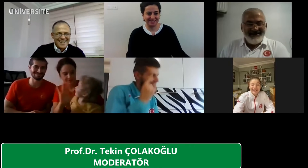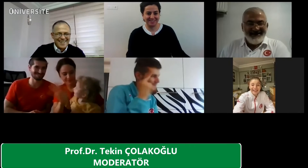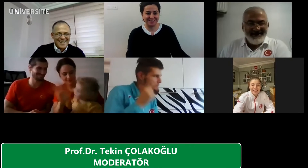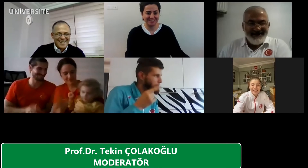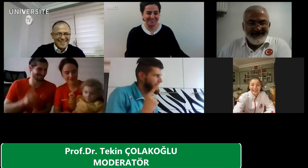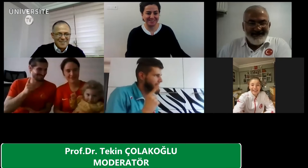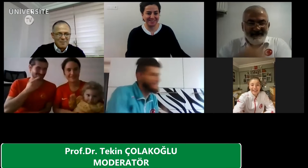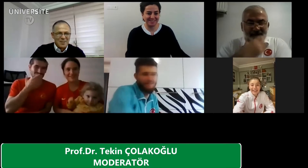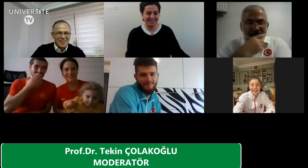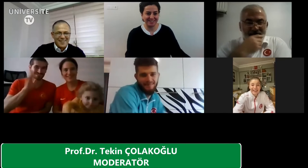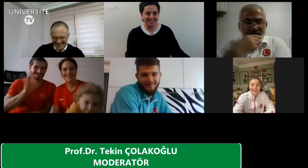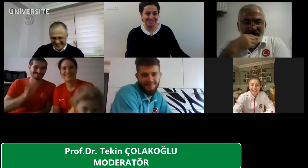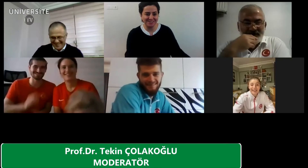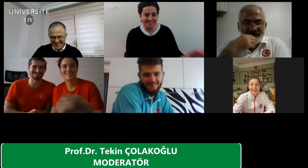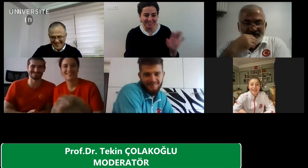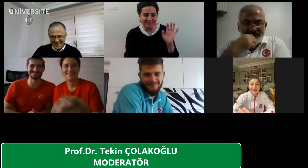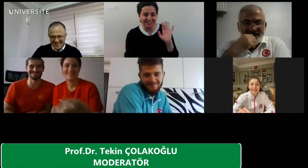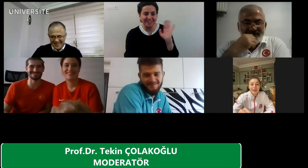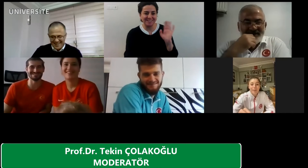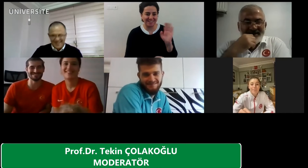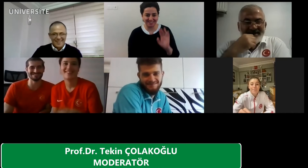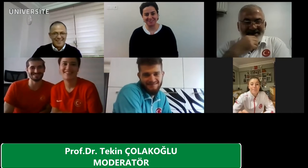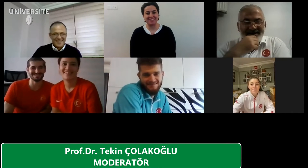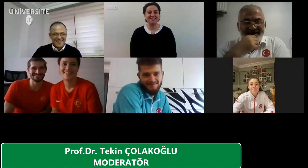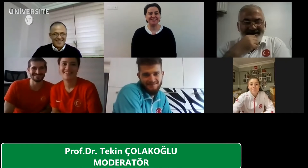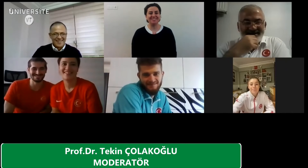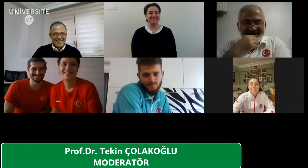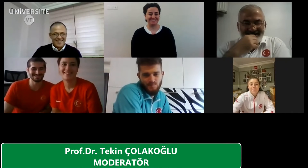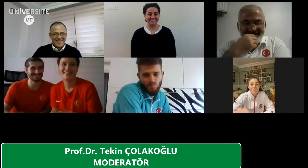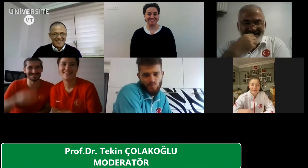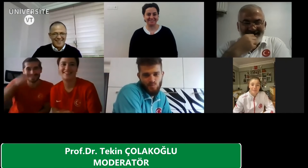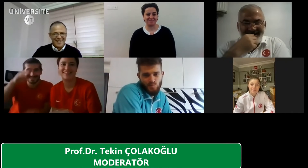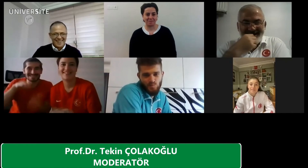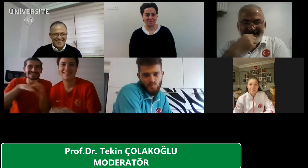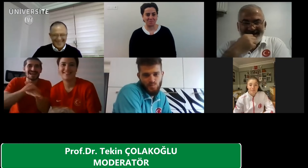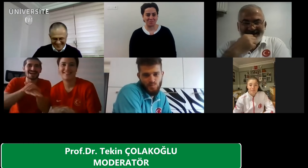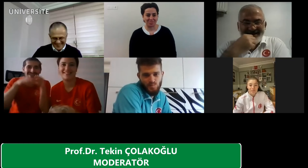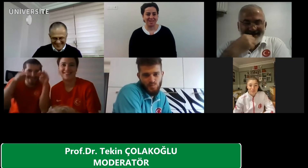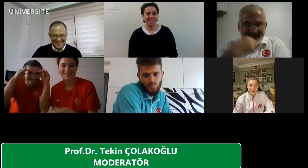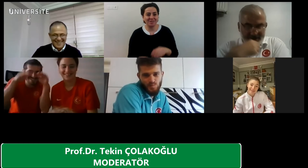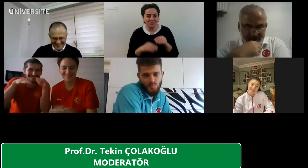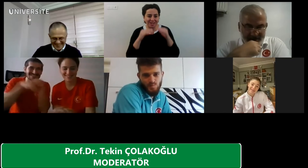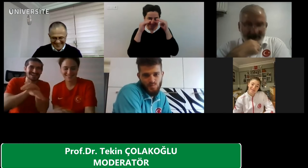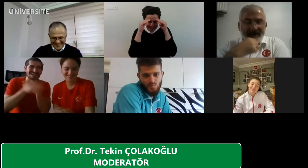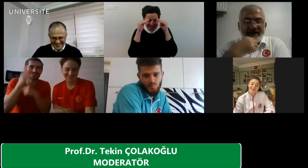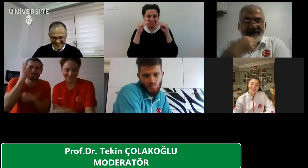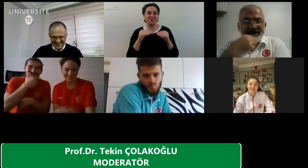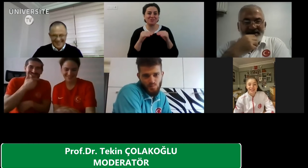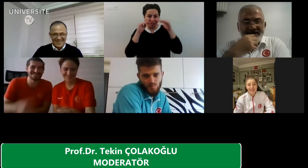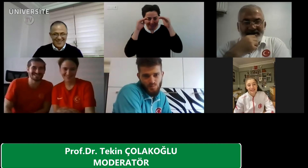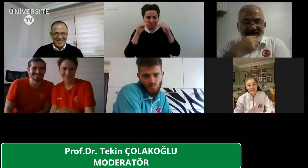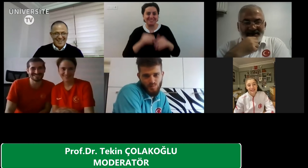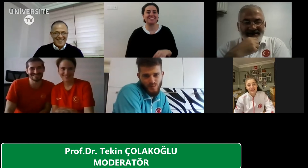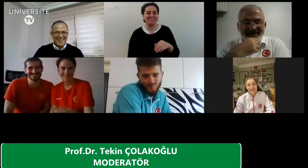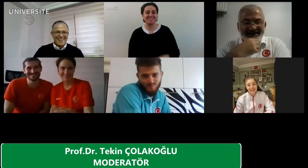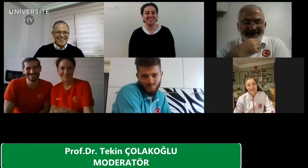Harika. Maşallah. Çok teşekkürler. El sallıyorlar. Harika. Utandı. Saklanıyor